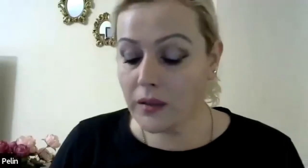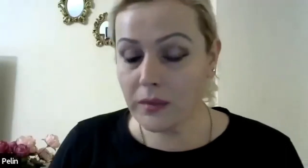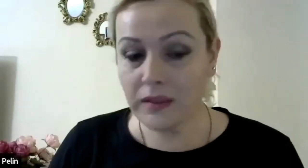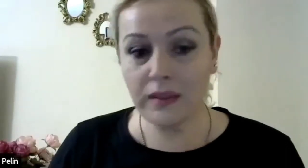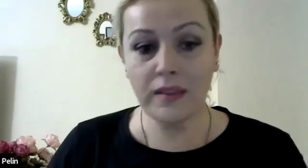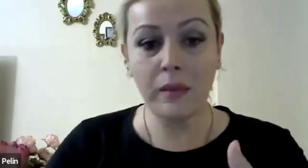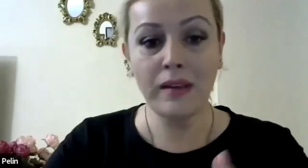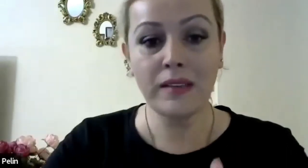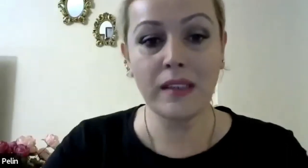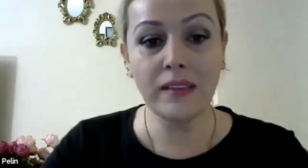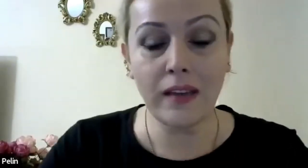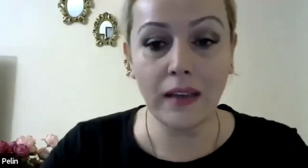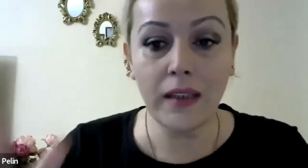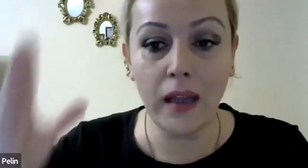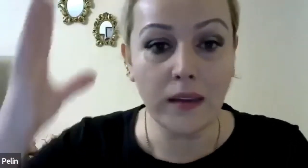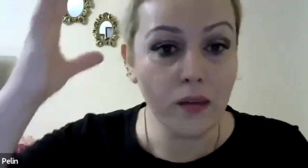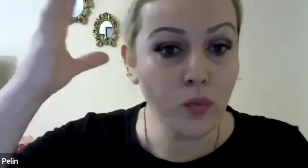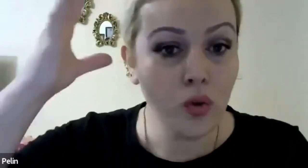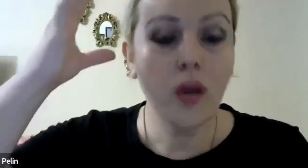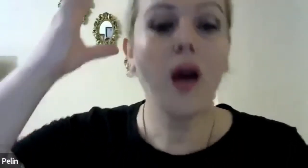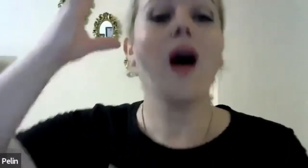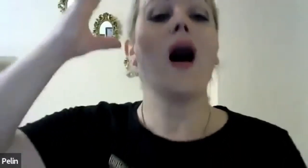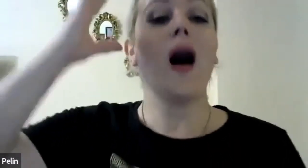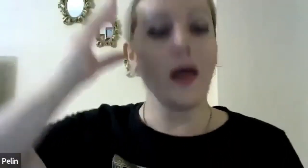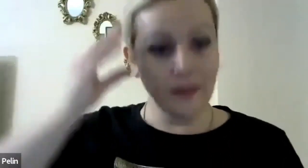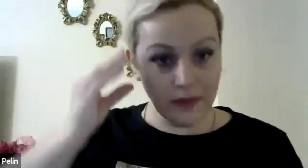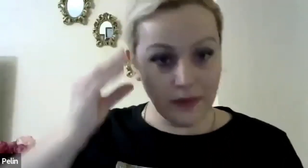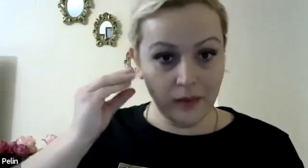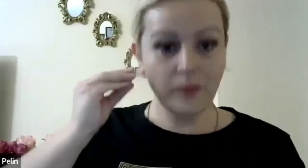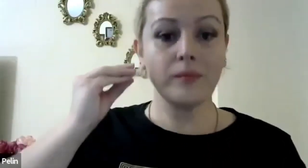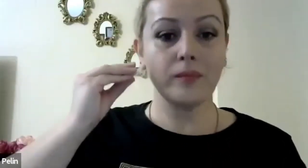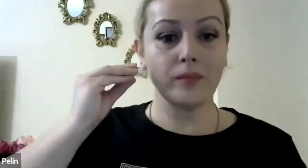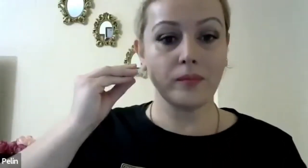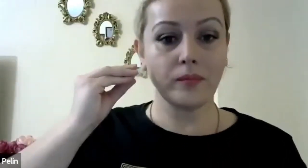Anlamadığınız zaman size tekrardan anlatır. Bu anladım.